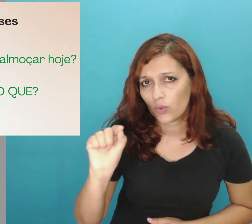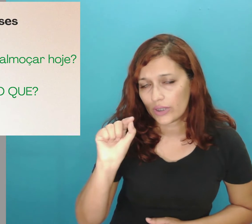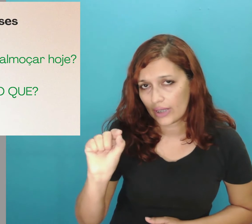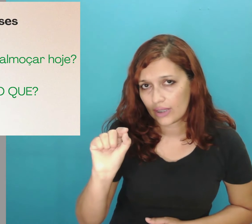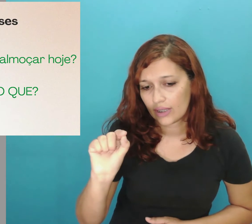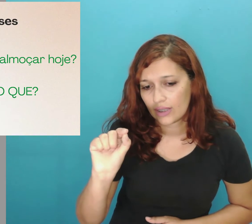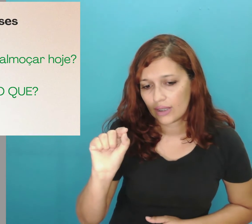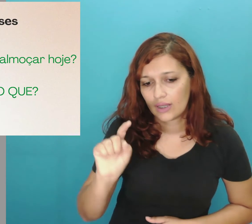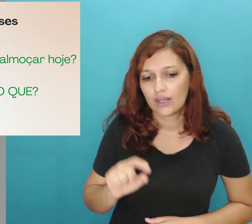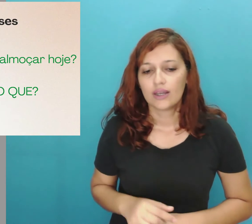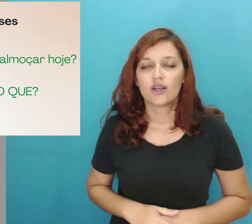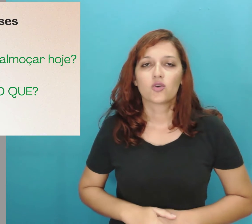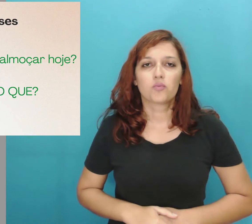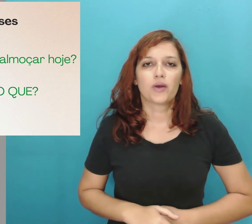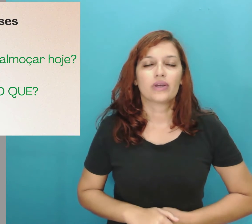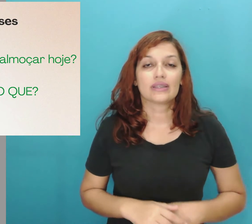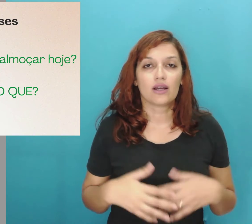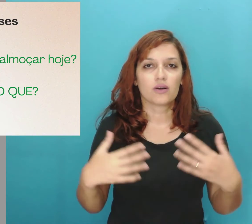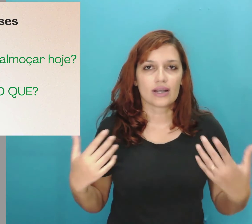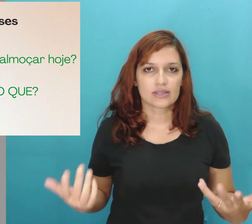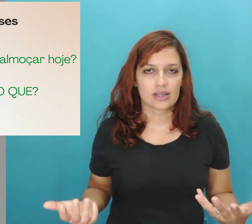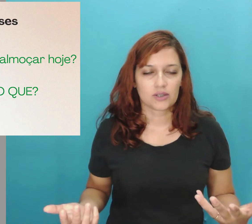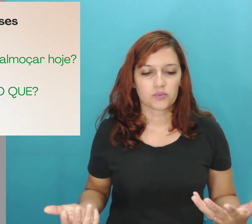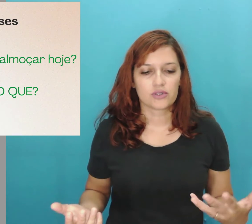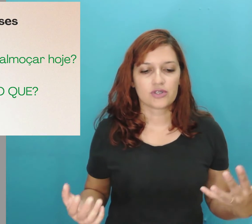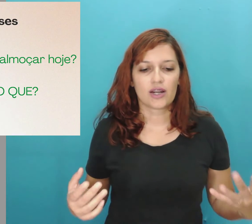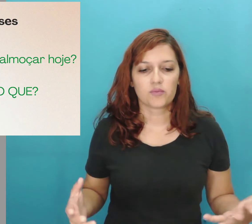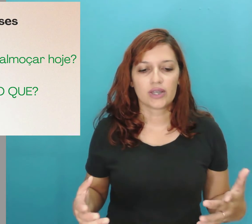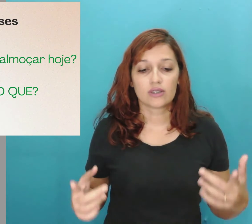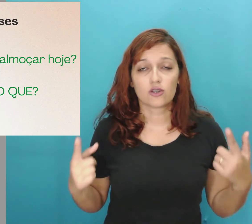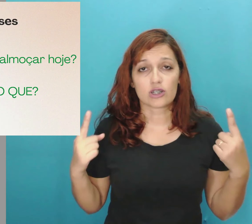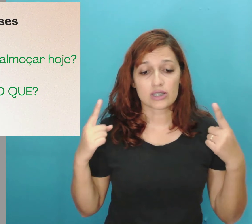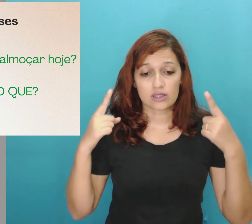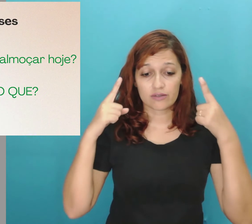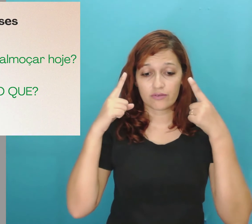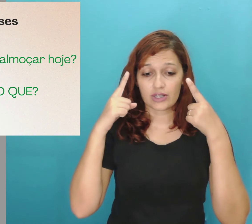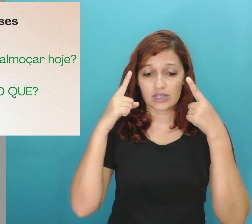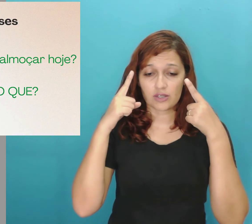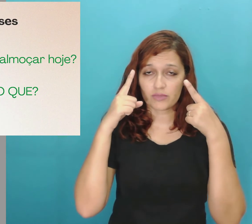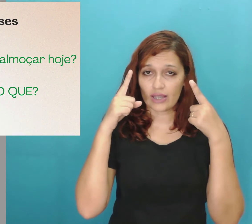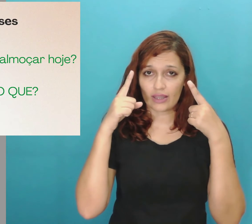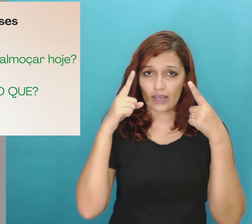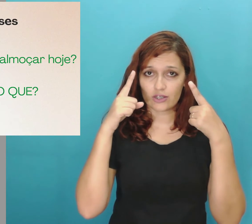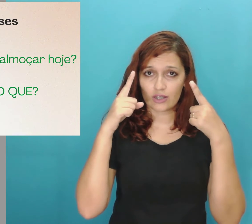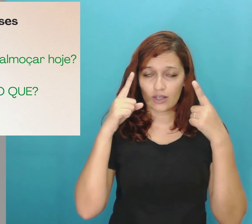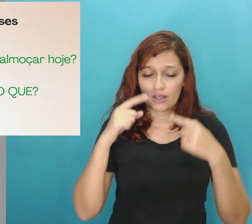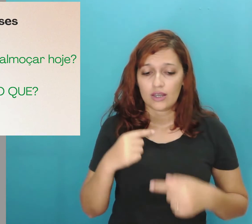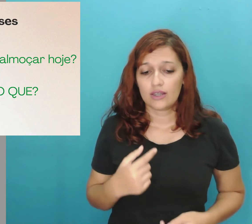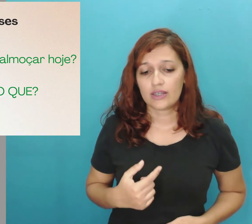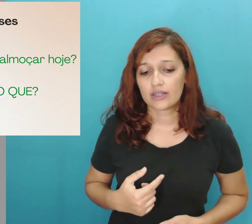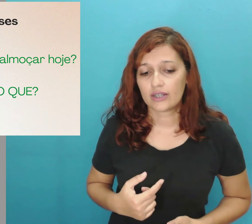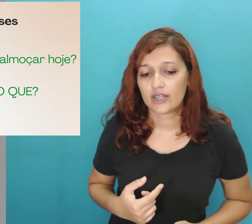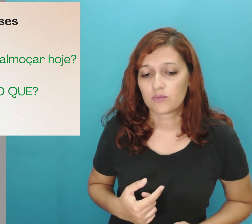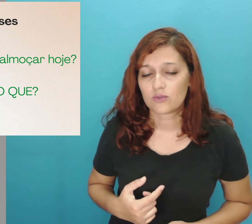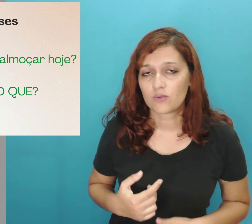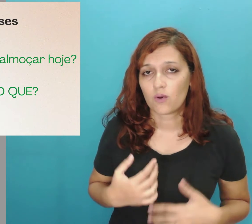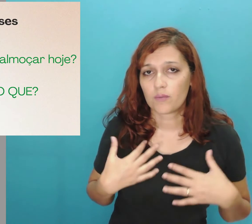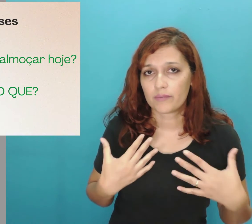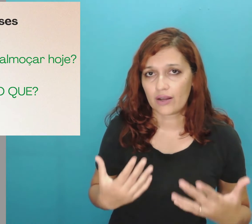quê? Como é uma interrogação, geralmente nós franzimos a testa e inclinamos o corpo para